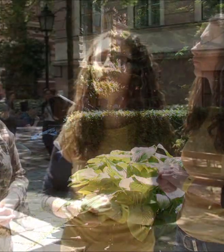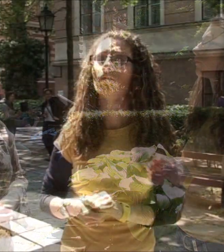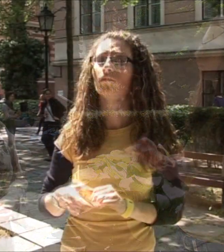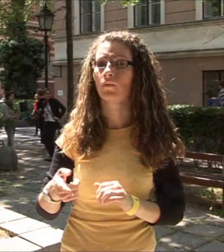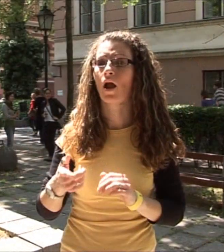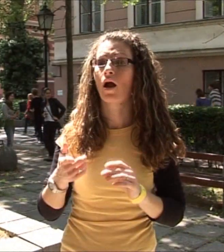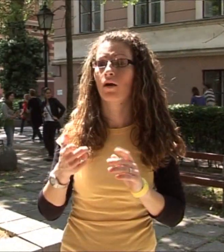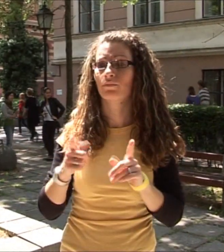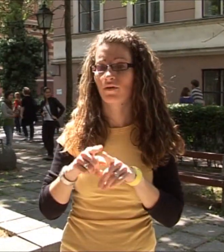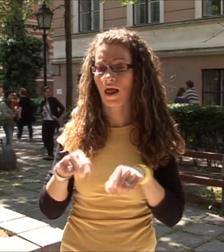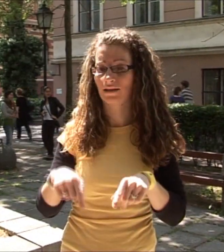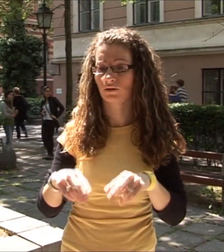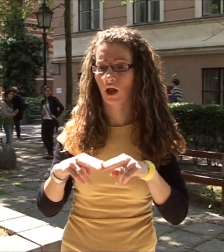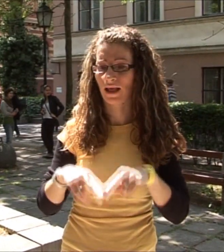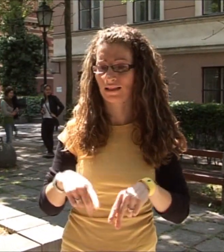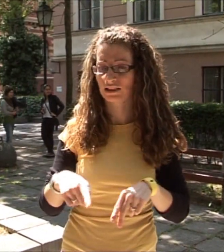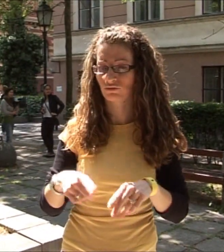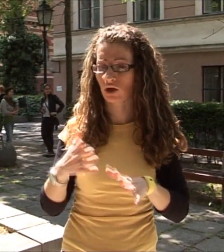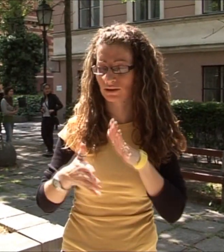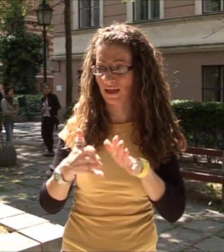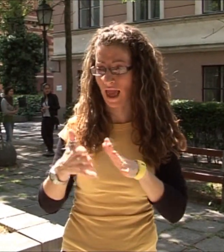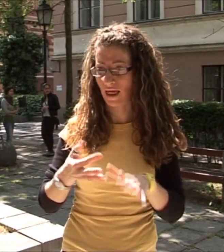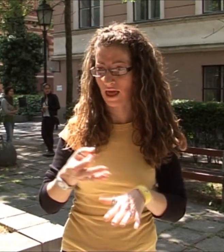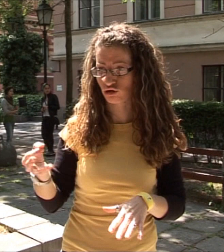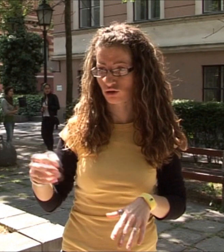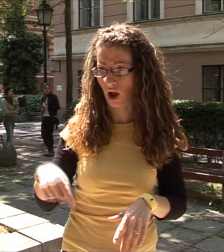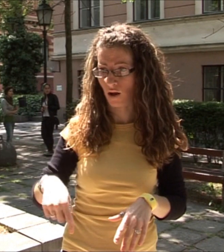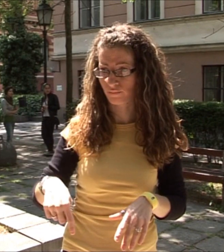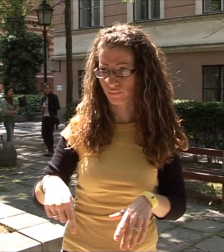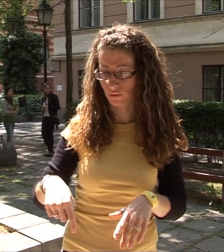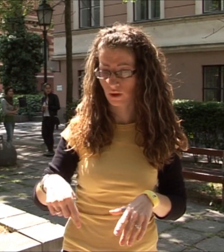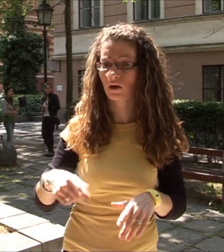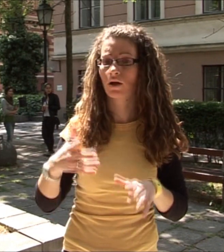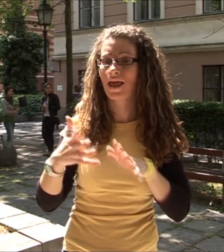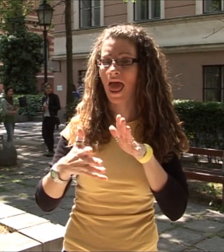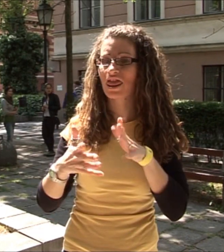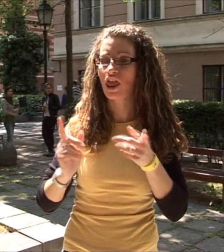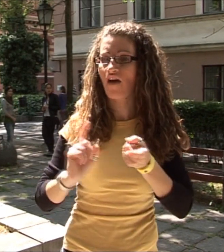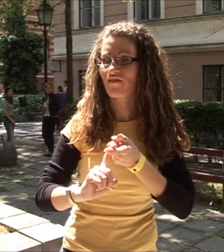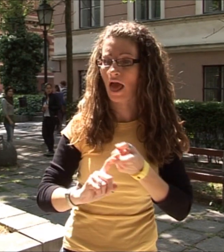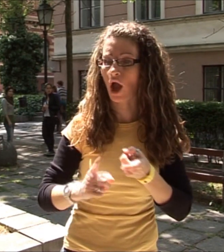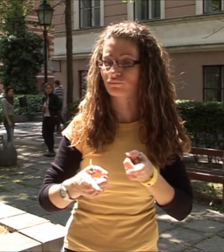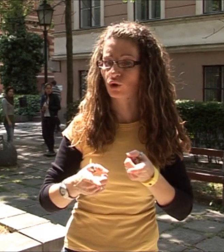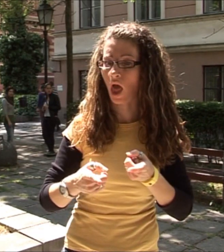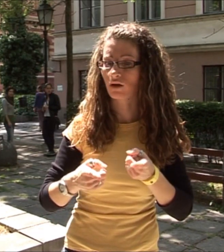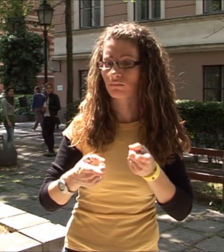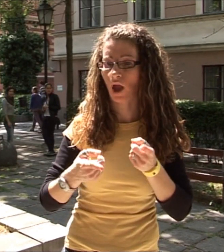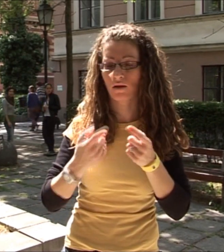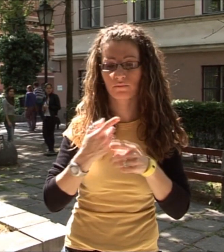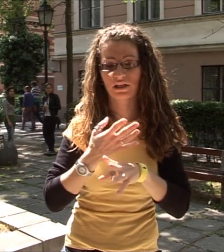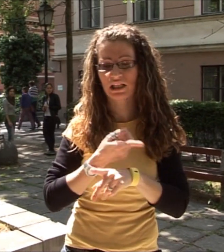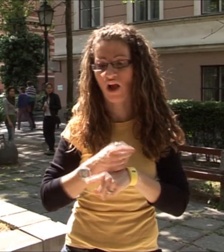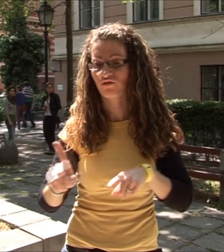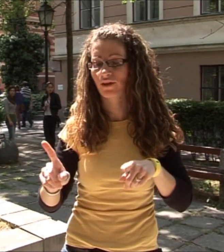célja mivel earend jelek a jelnyelvrel kapcsolatos